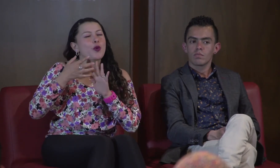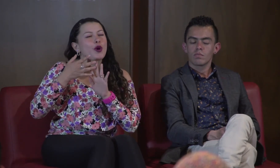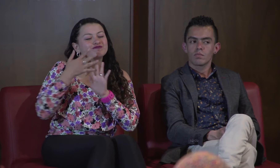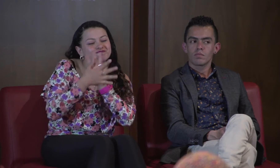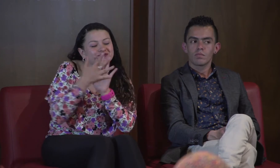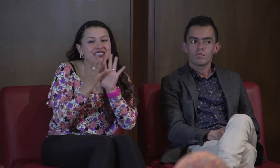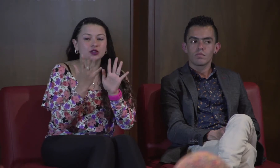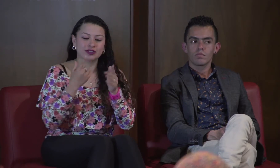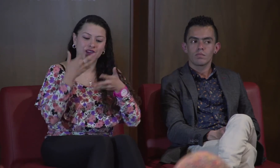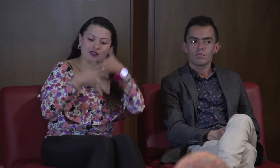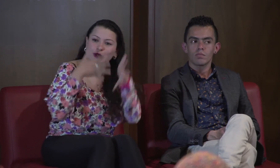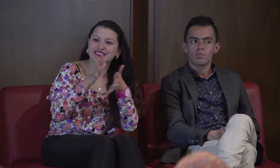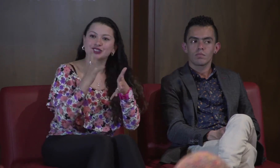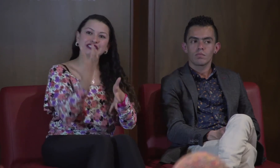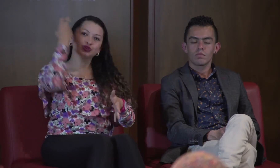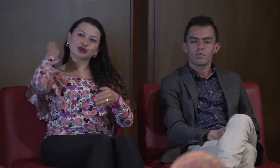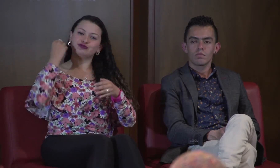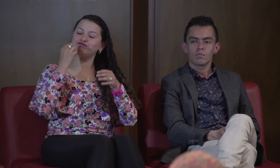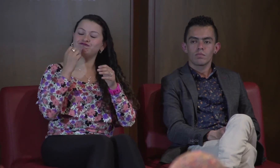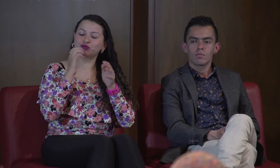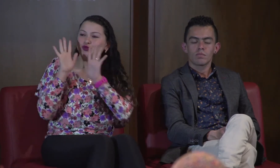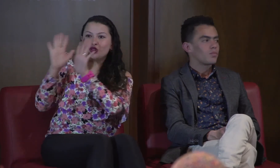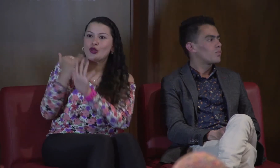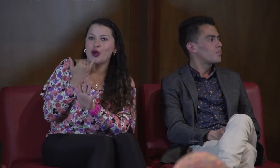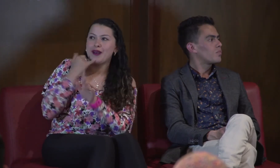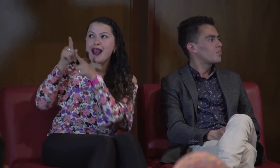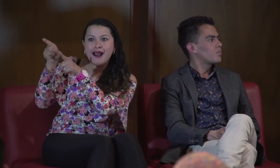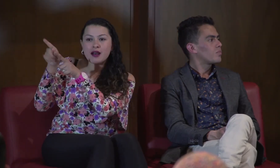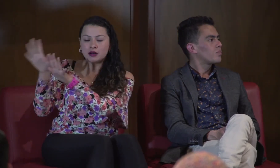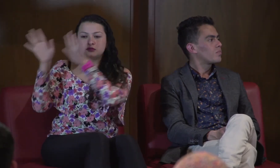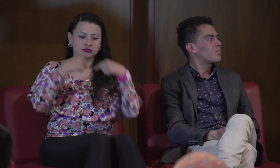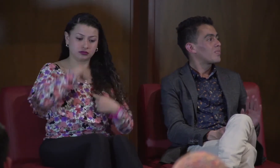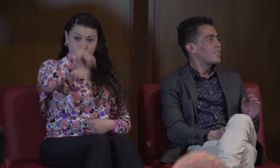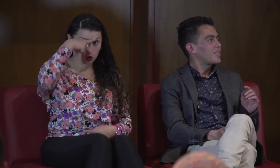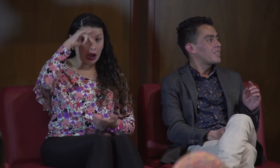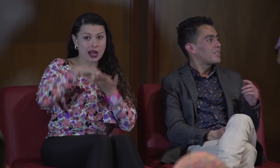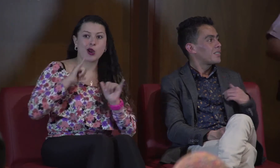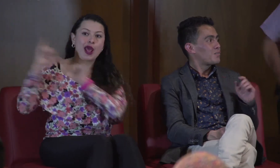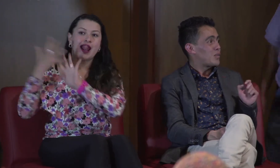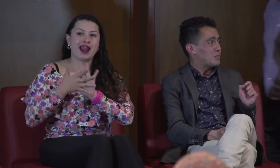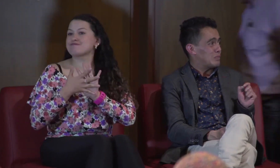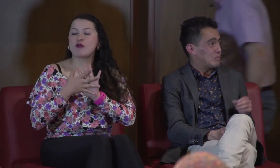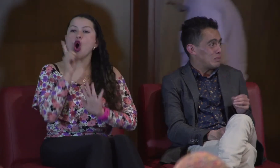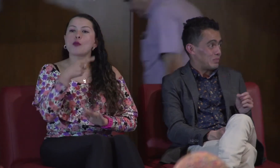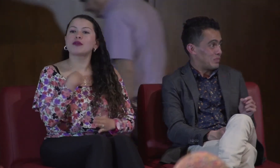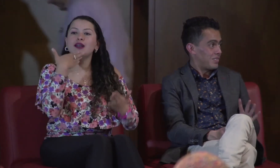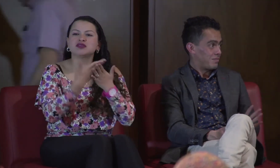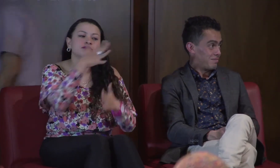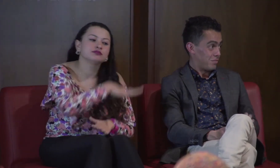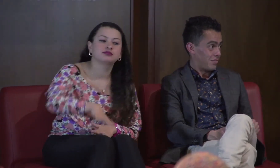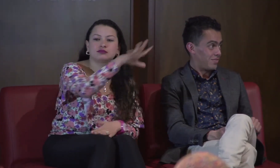hay que creer que nosotros señamos igual todos o todos tenemos las mismas señas. También los sordos adultos tienen unas señas propias